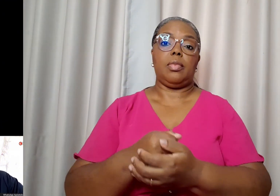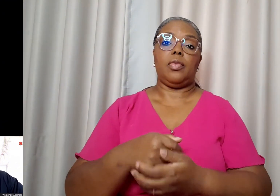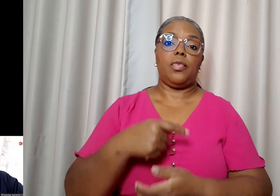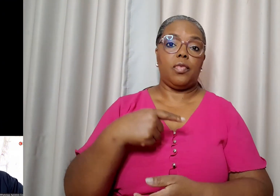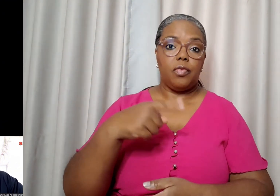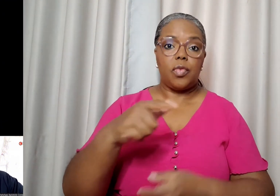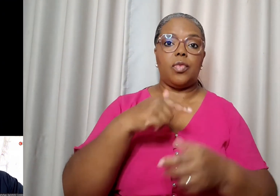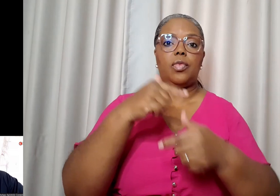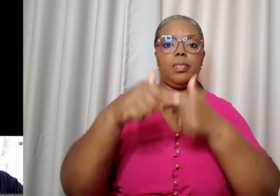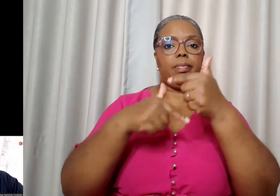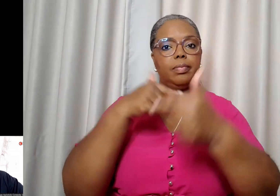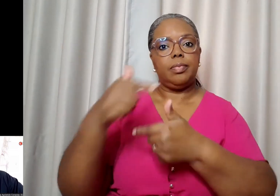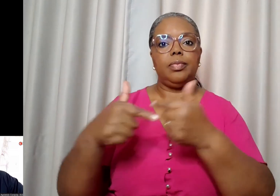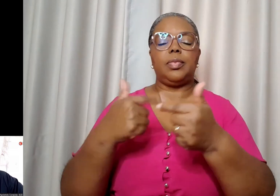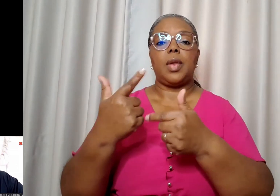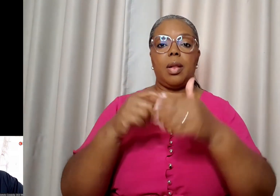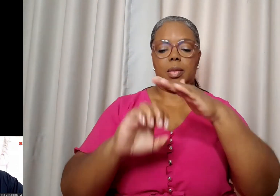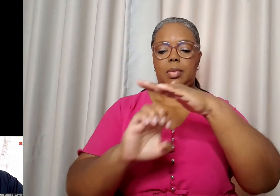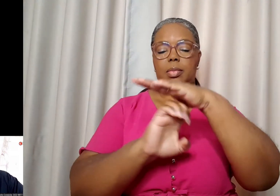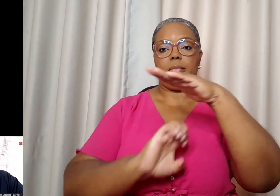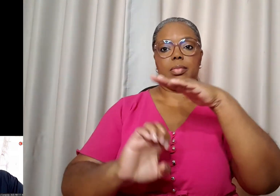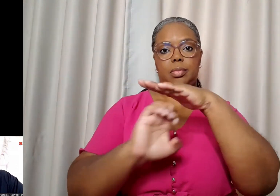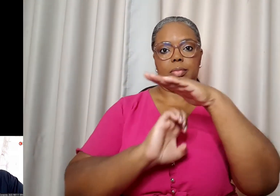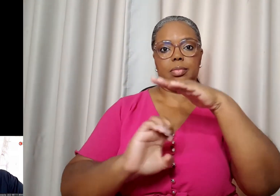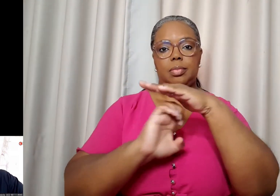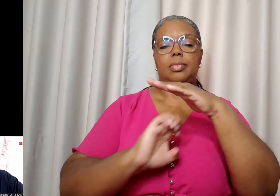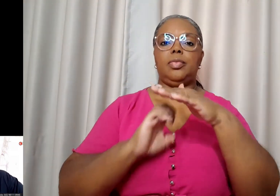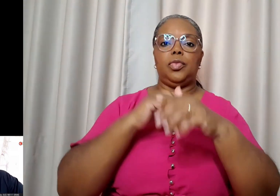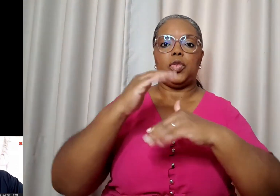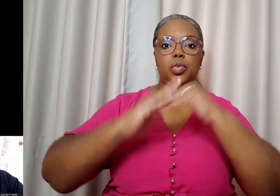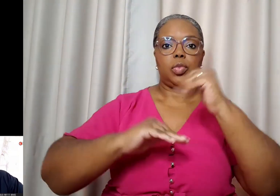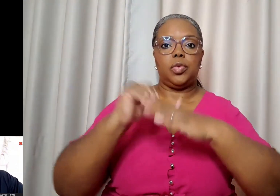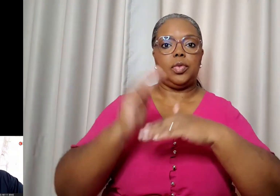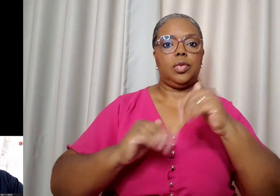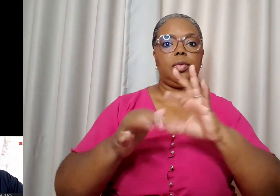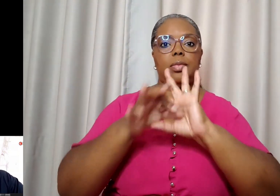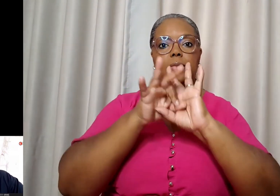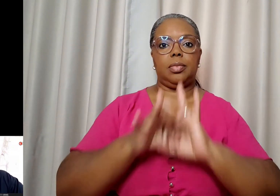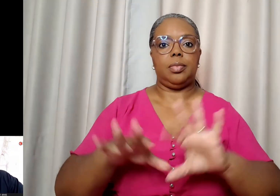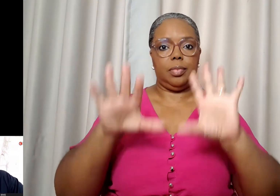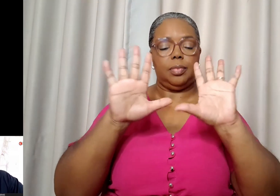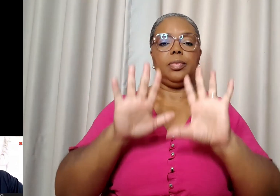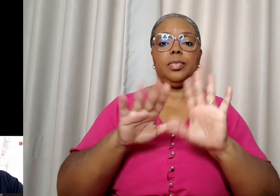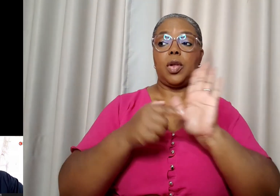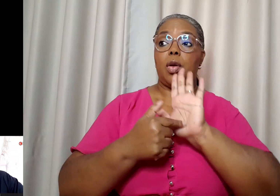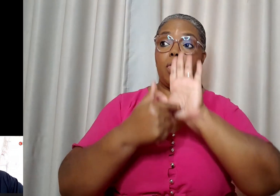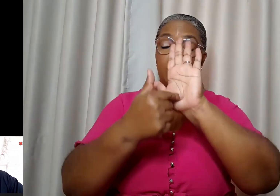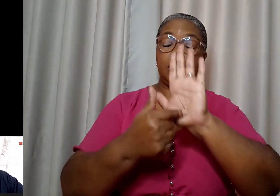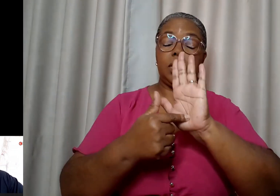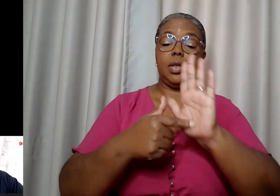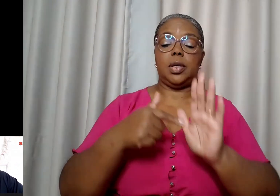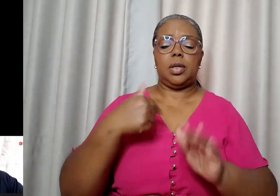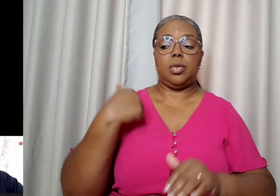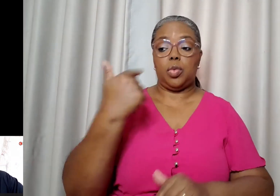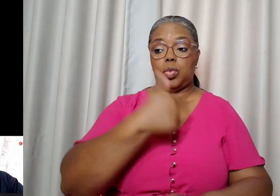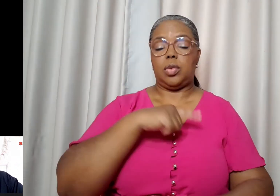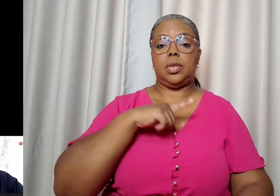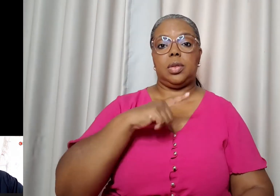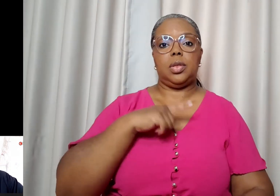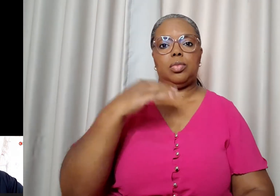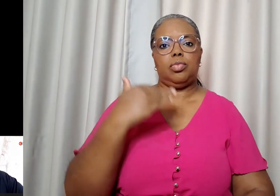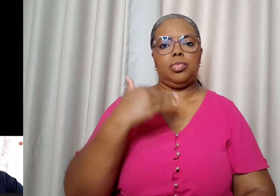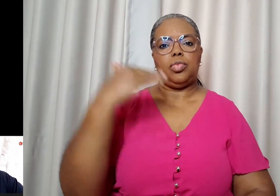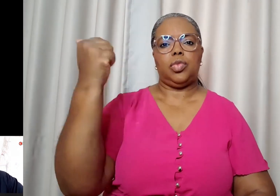com empresários, profissionais liberais, mostrando o chamado que nós temos no mercado,